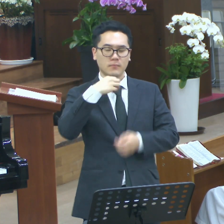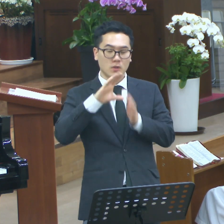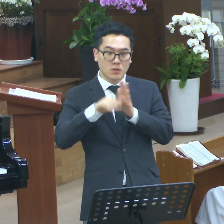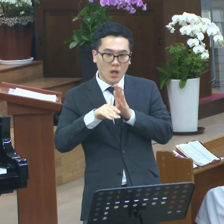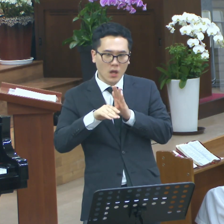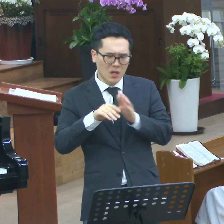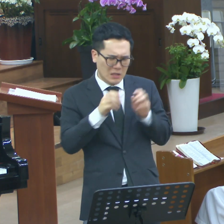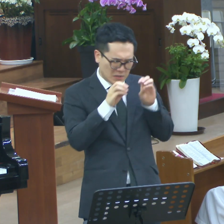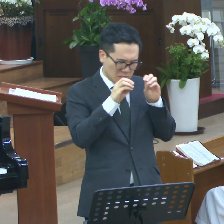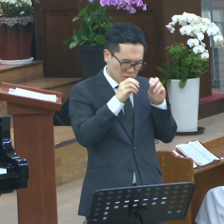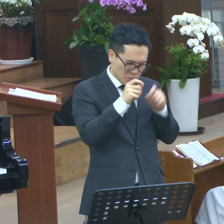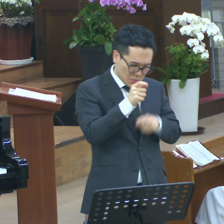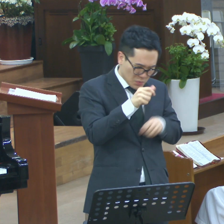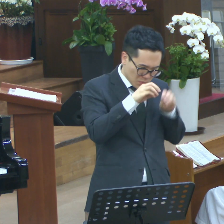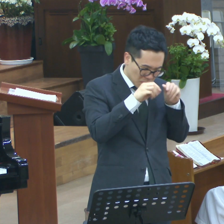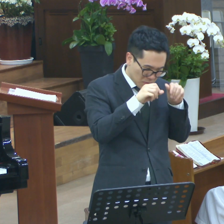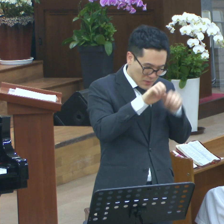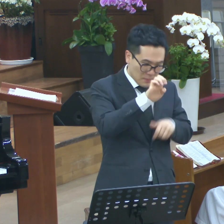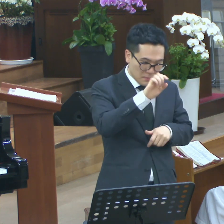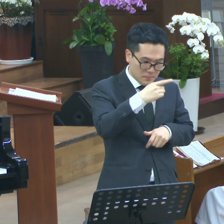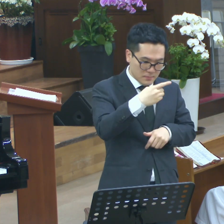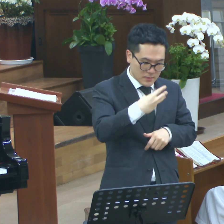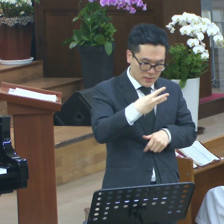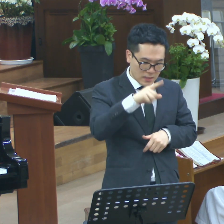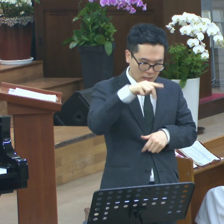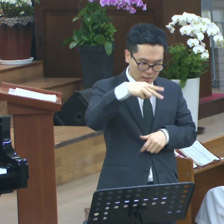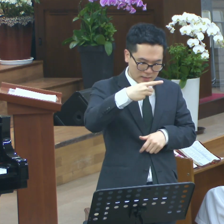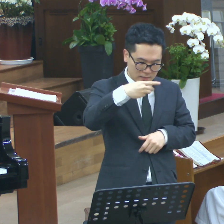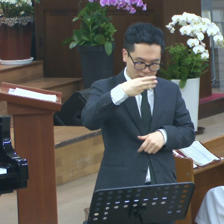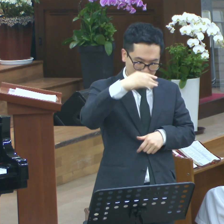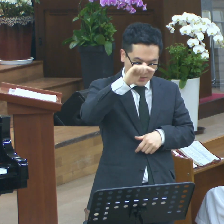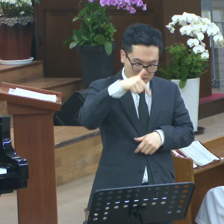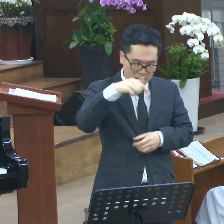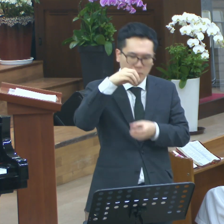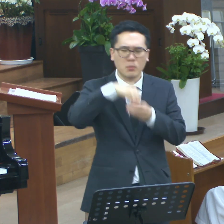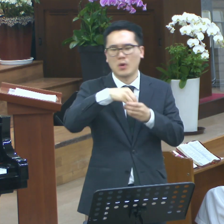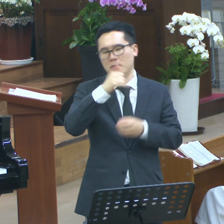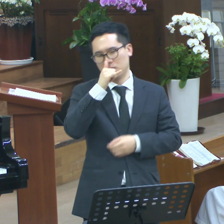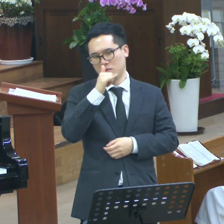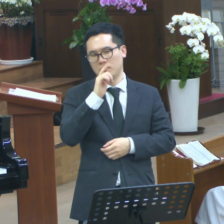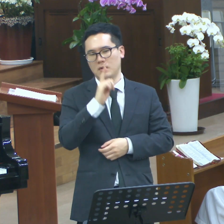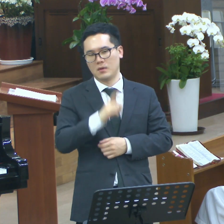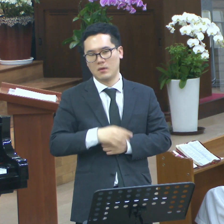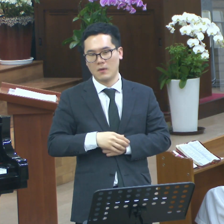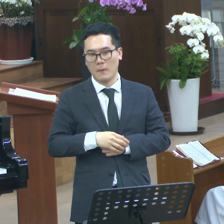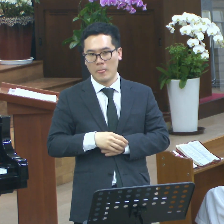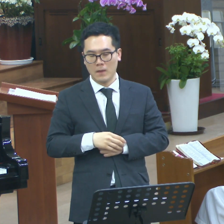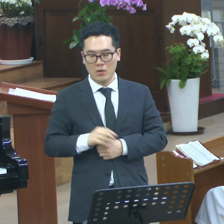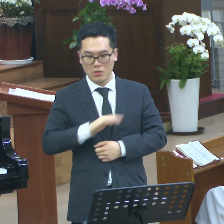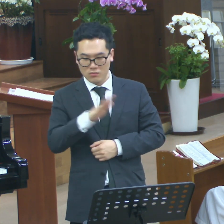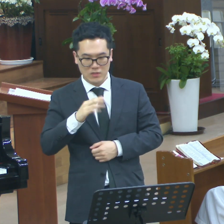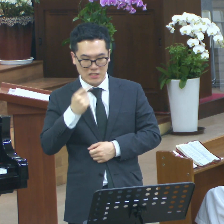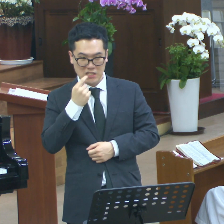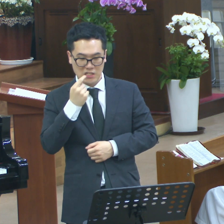플라스틱이 함유된 소금을 먹게 되면서 심각한 거예요. 치약 안에 미세 플라스틱이